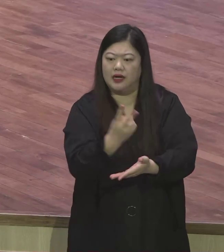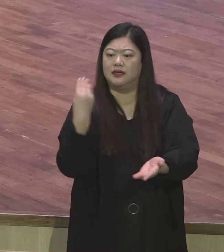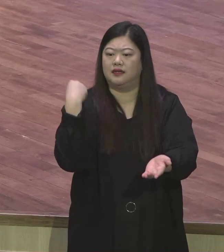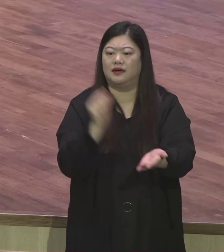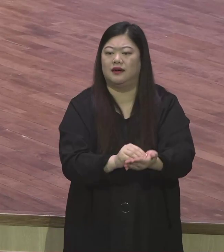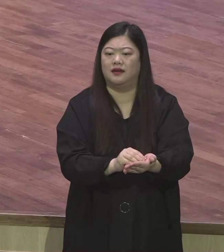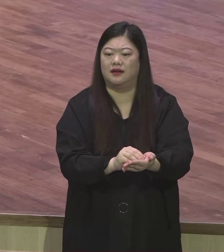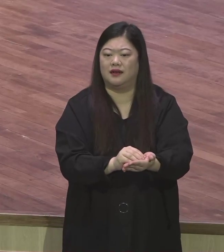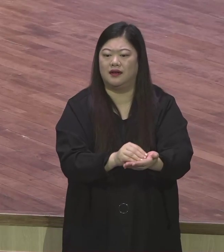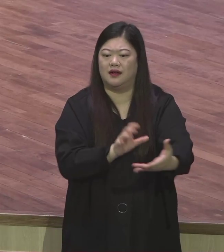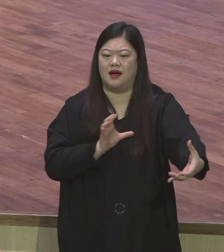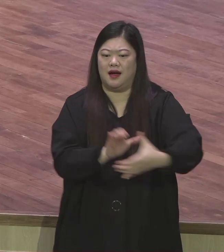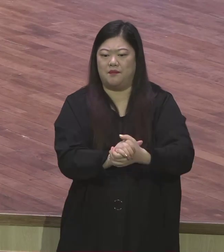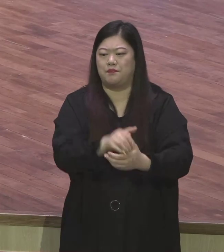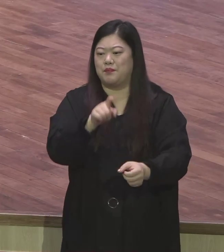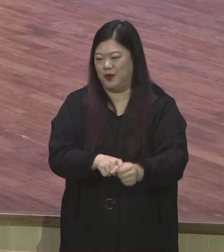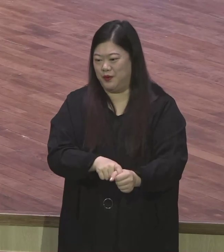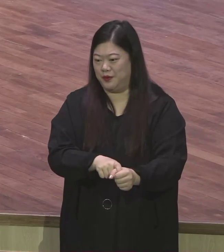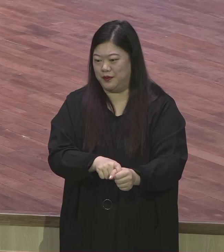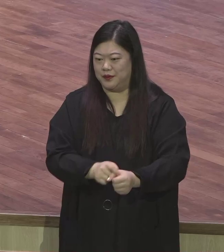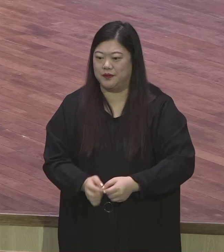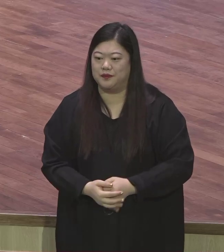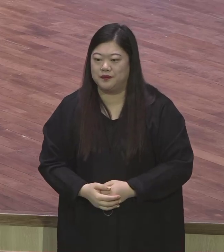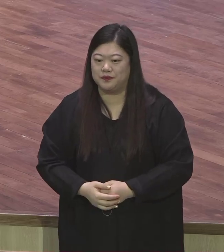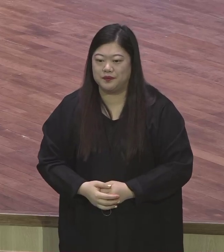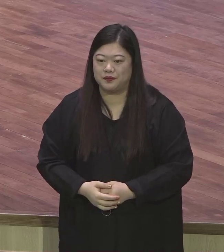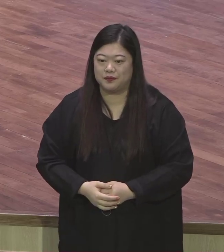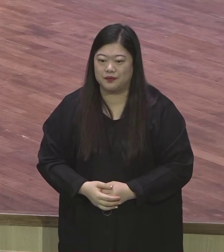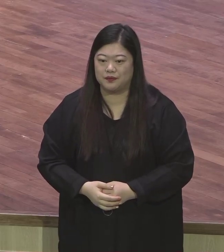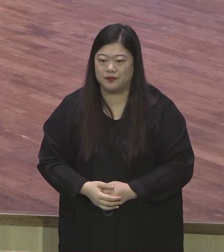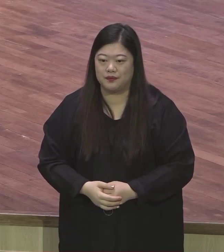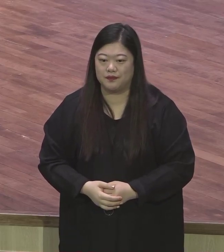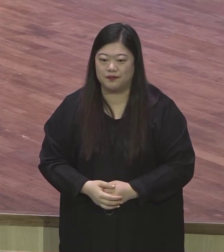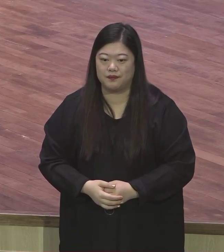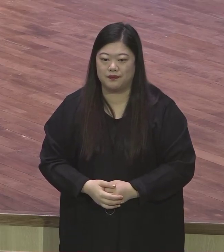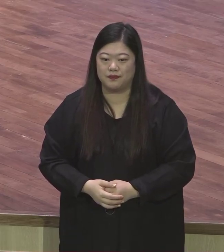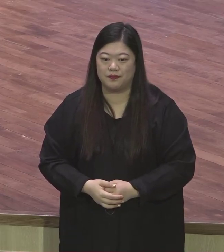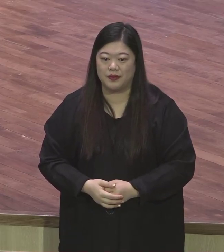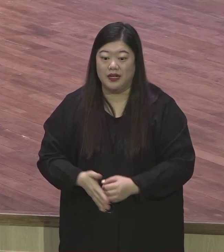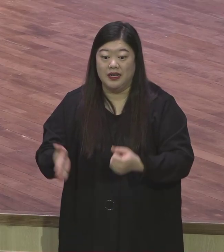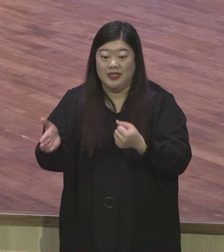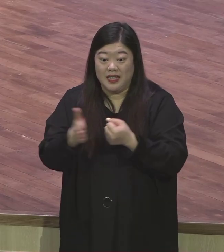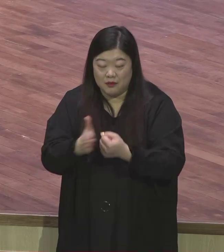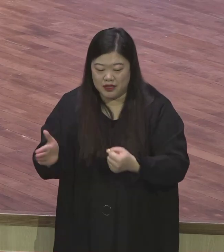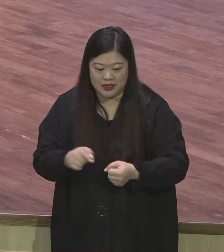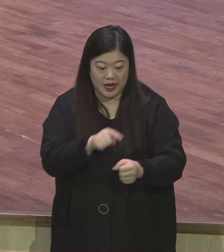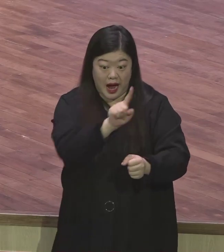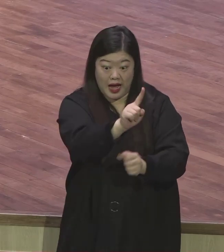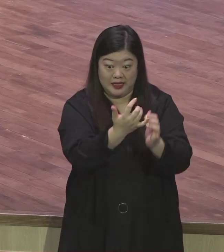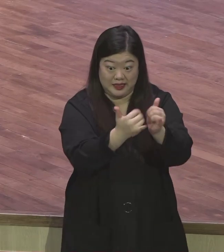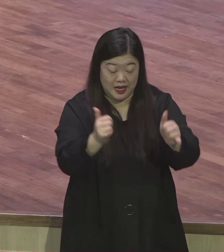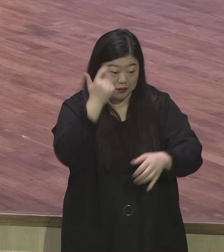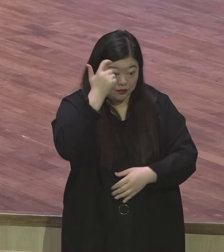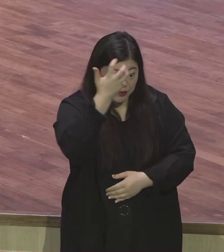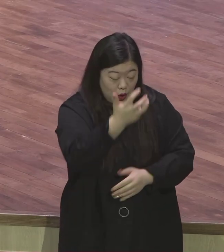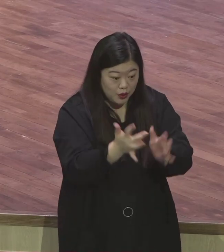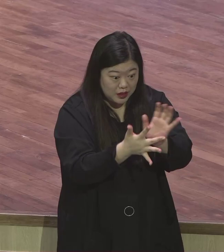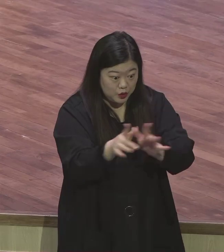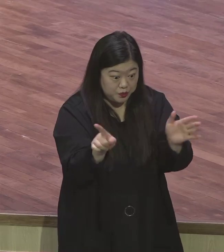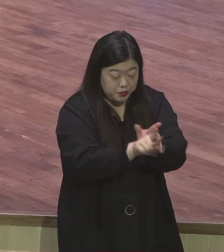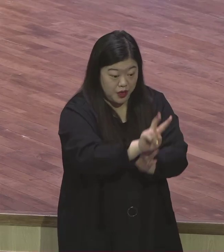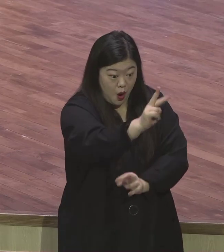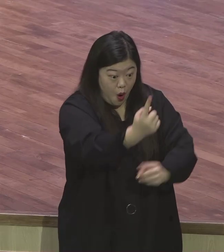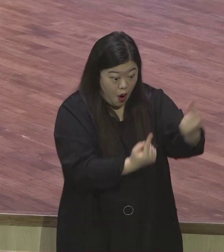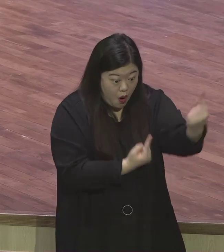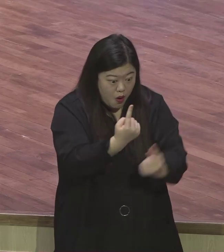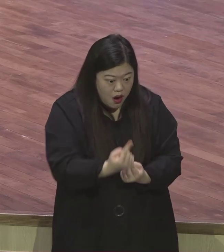탄생을 하셨을 때에 수많은 천과 천사들이 하나님께 찬송하기를 지극히 높은